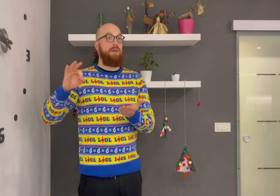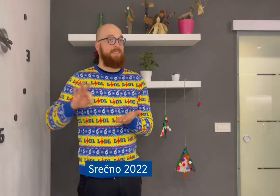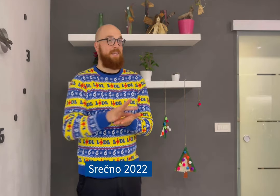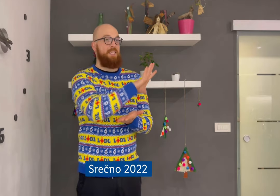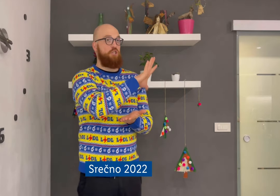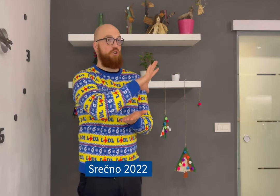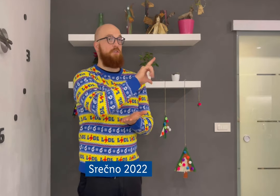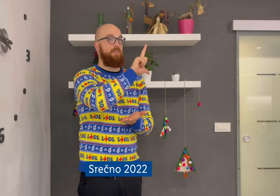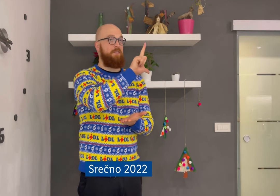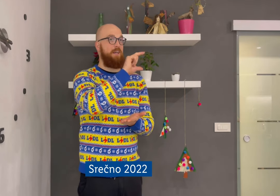Srečno